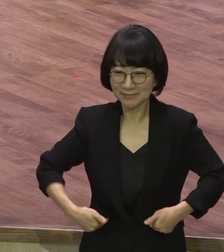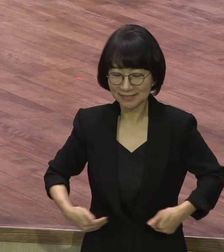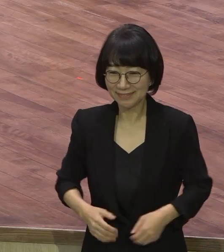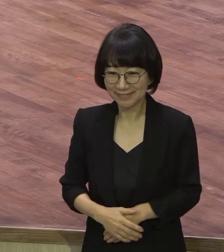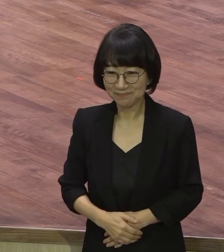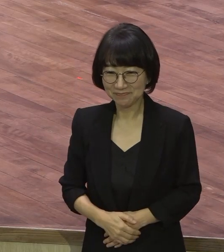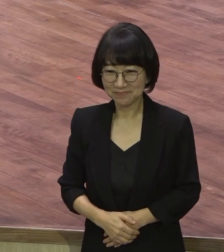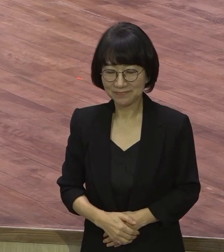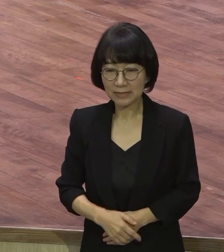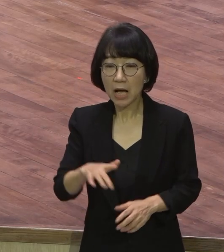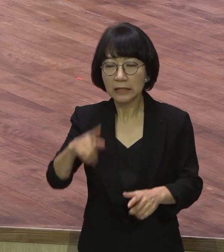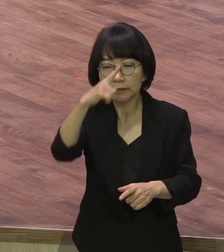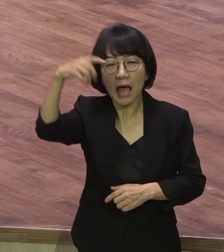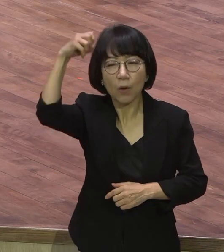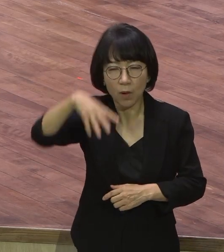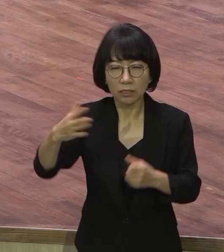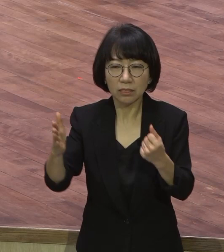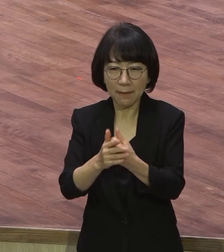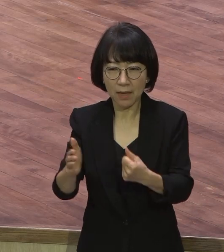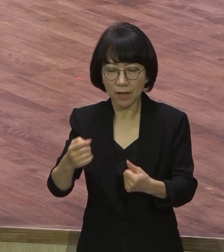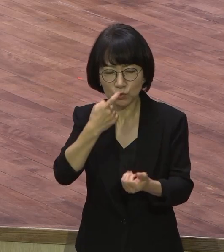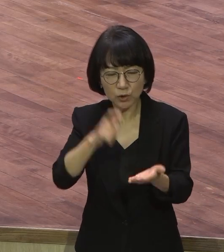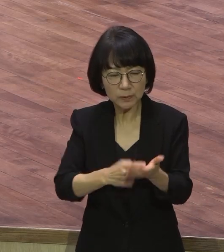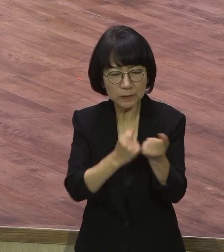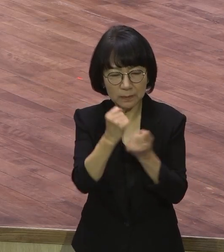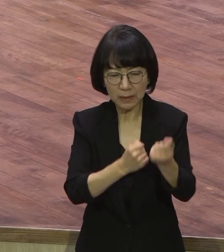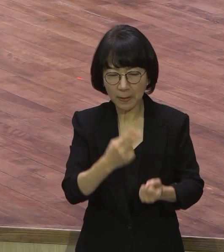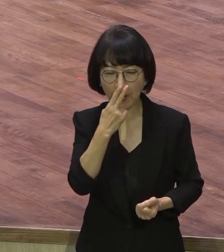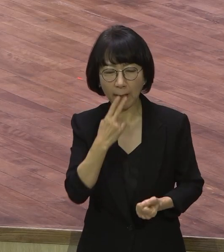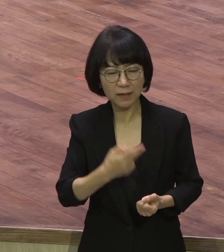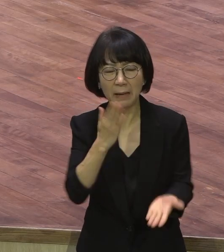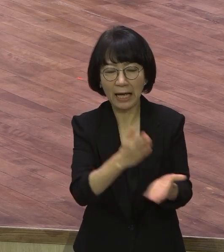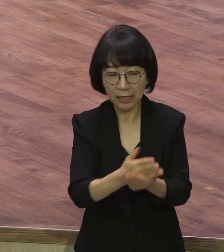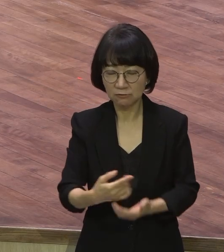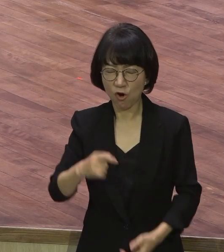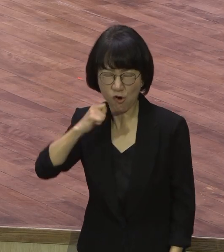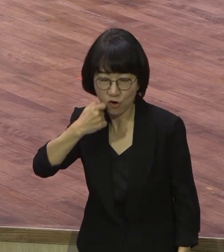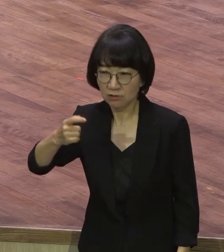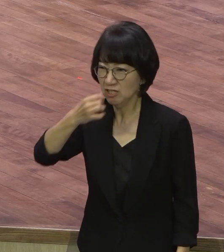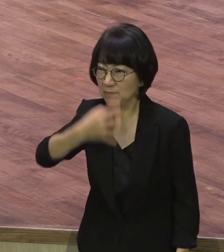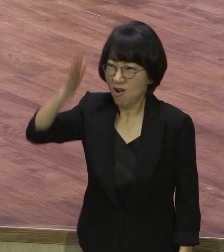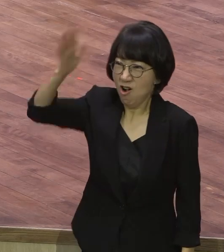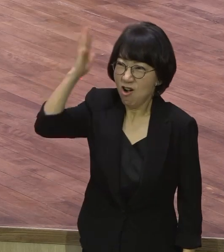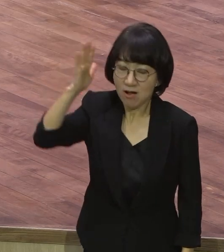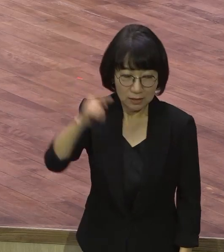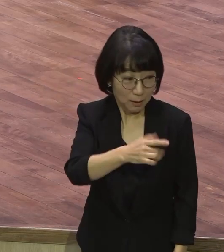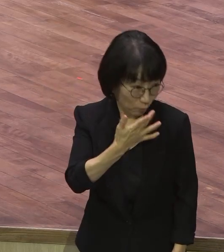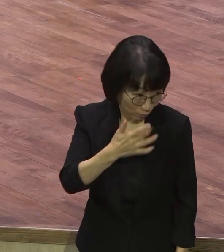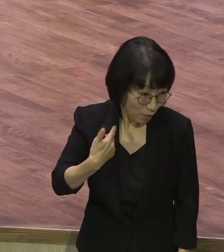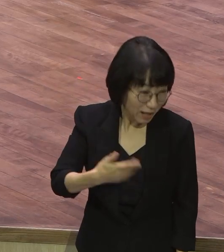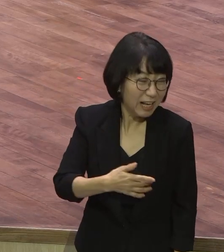알아들게 하면 대학원 강의 아니에요. 뭔 말인지 몰라. 너도 몰라. 몰라. 신학이니까.